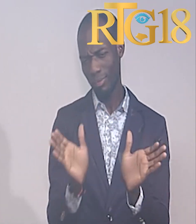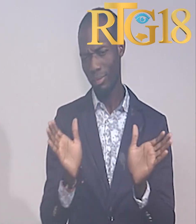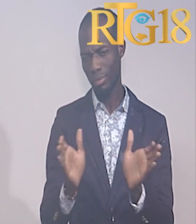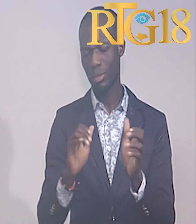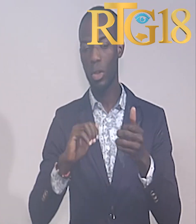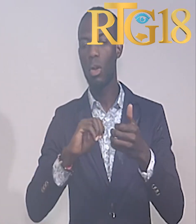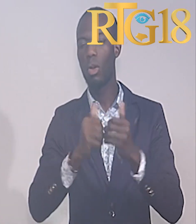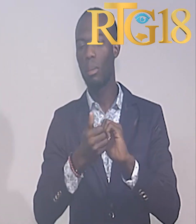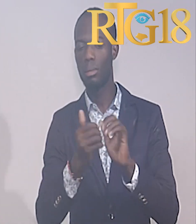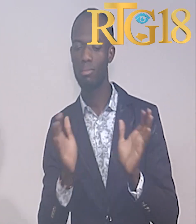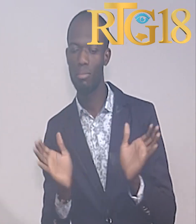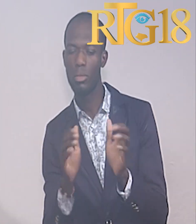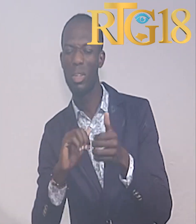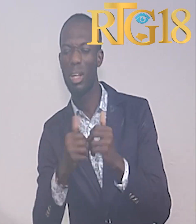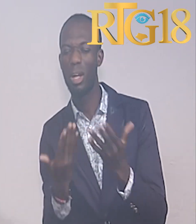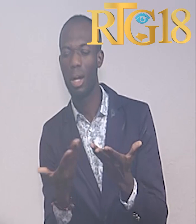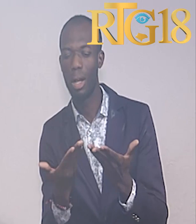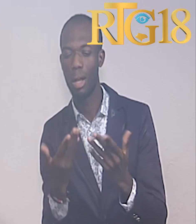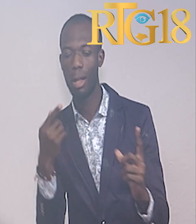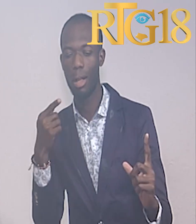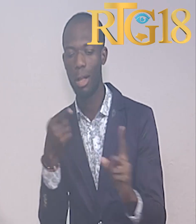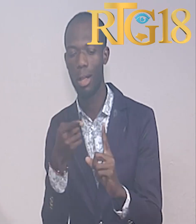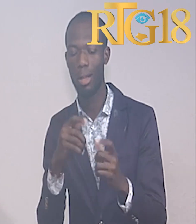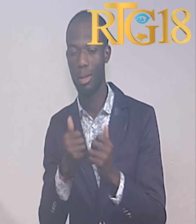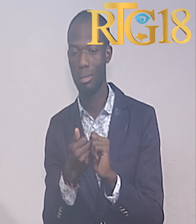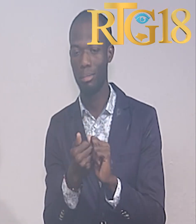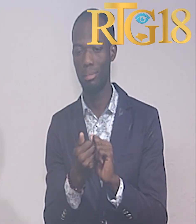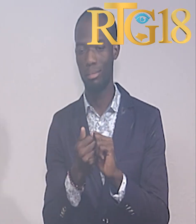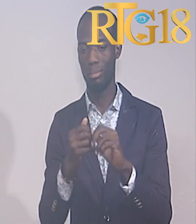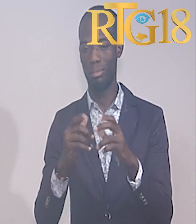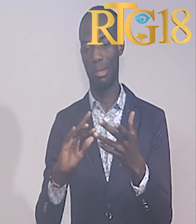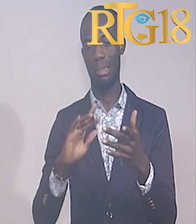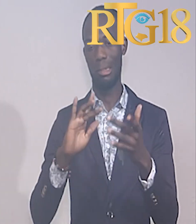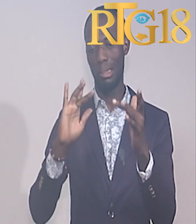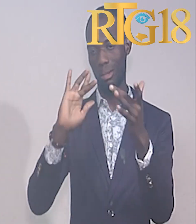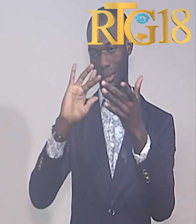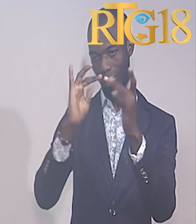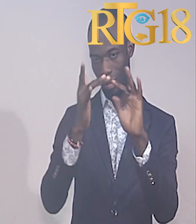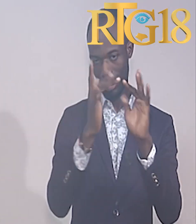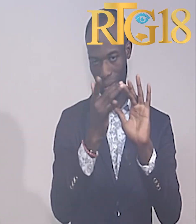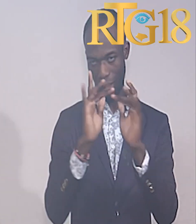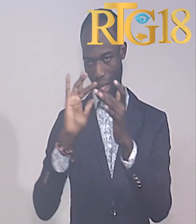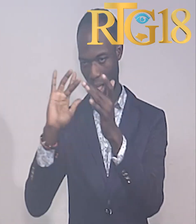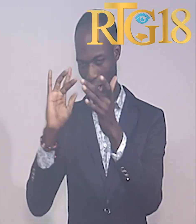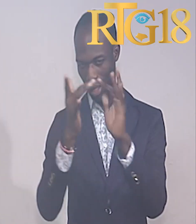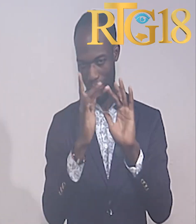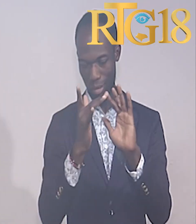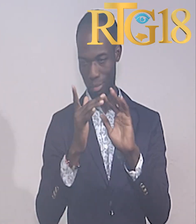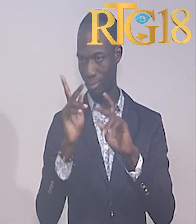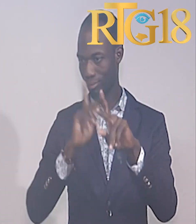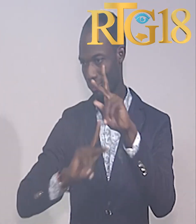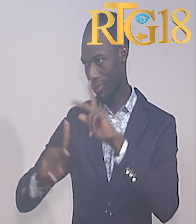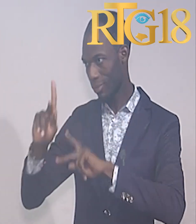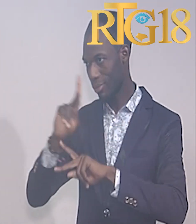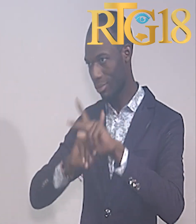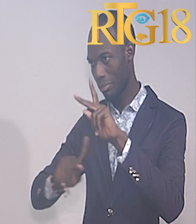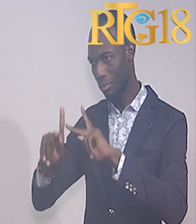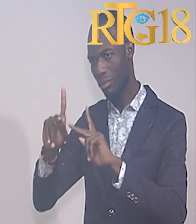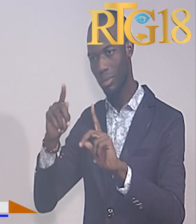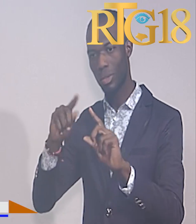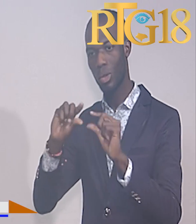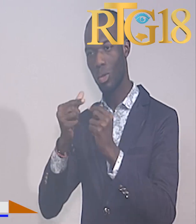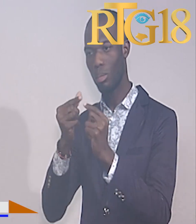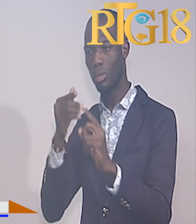se feront plus spécifiquement sur les médias sociaux, les médias en ligne. Donc, le public ciblé par